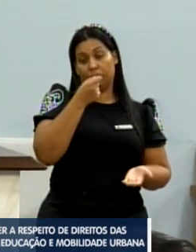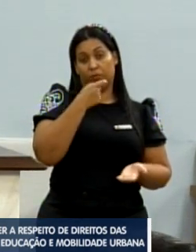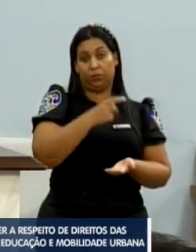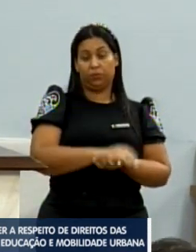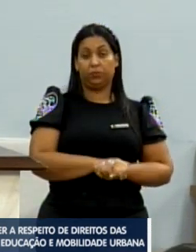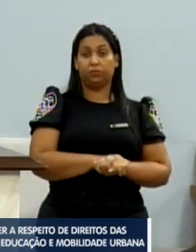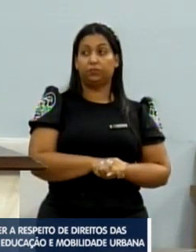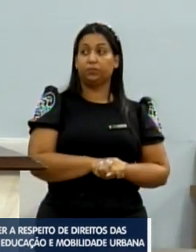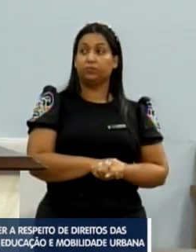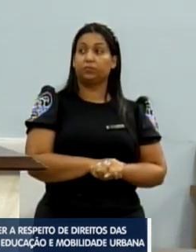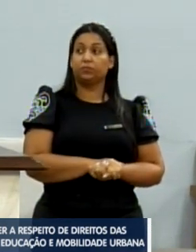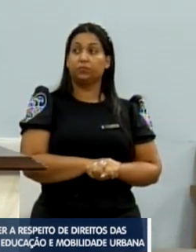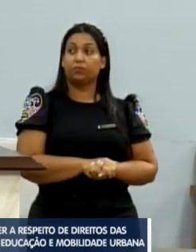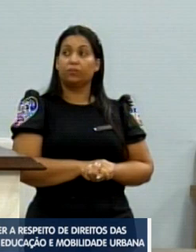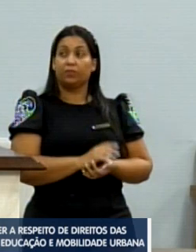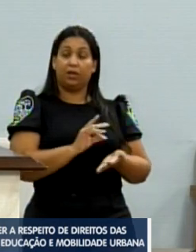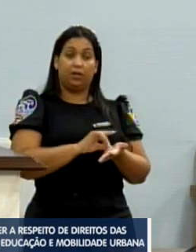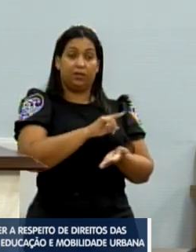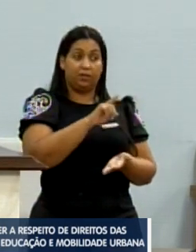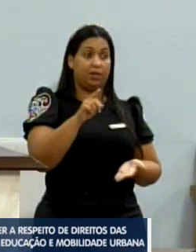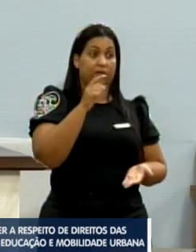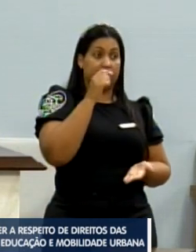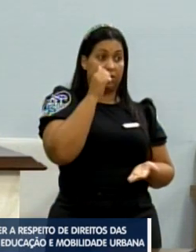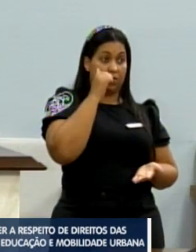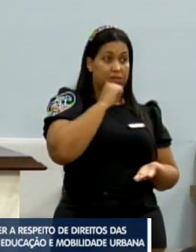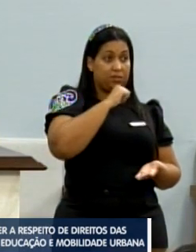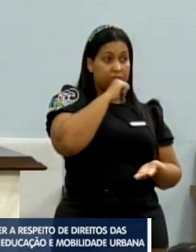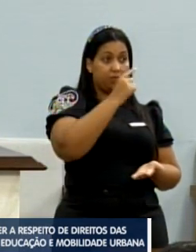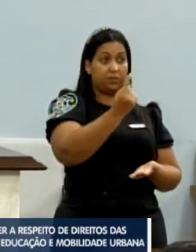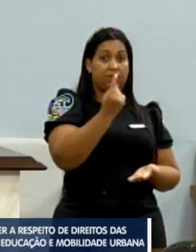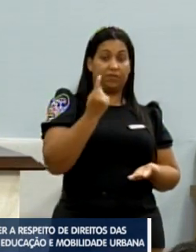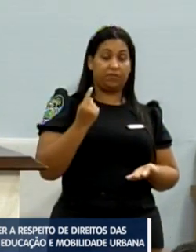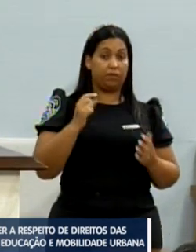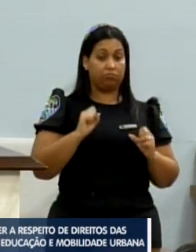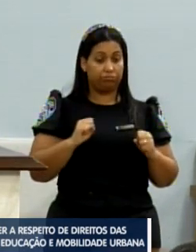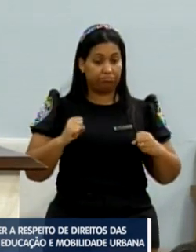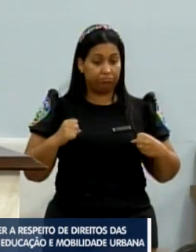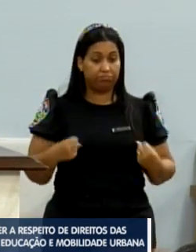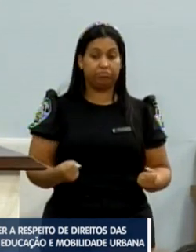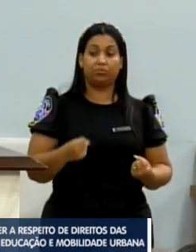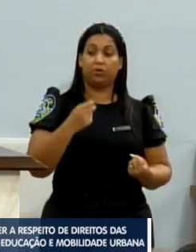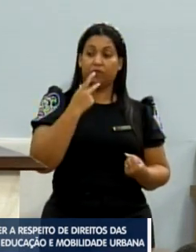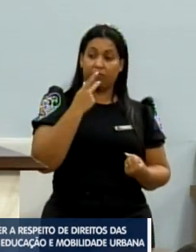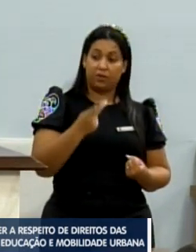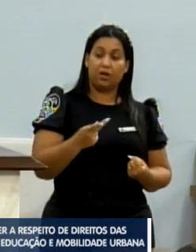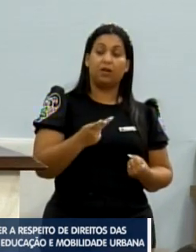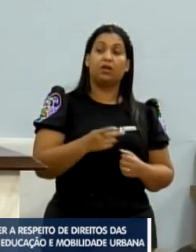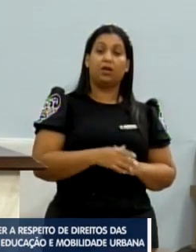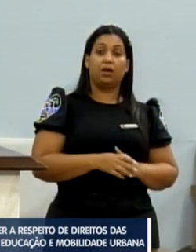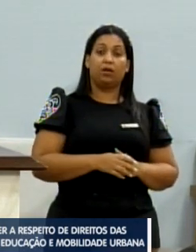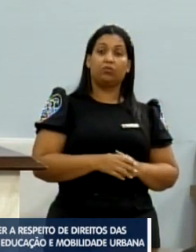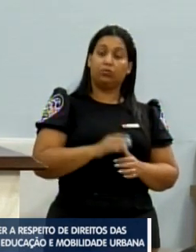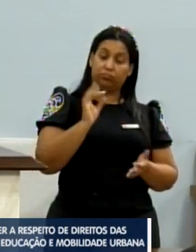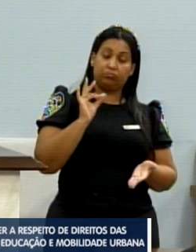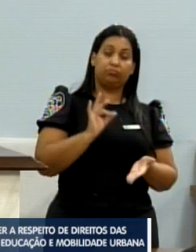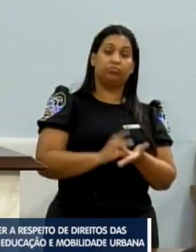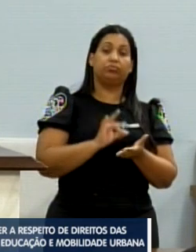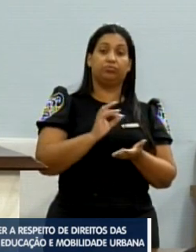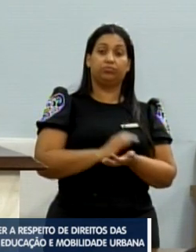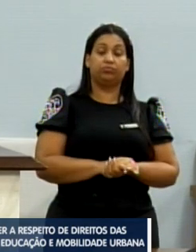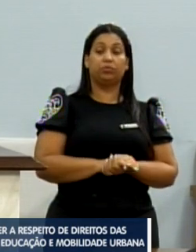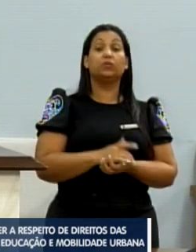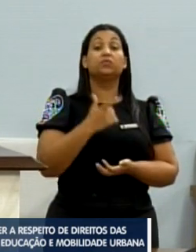É a realidade dessas mães que vêm aqui com toda a força falar com postura, com firmeza,